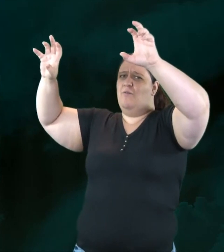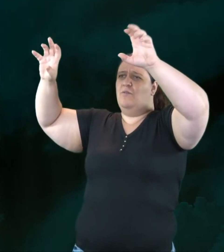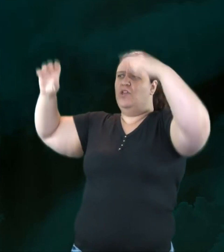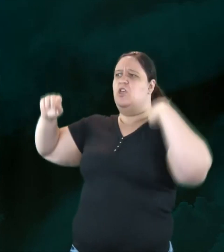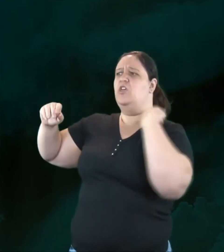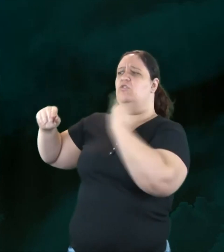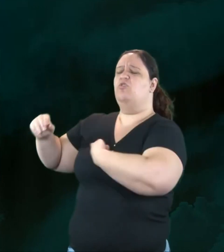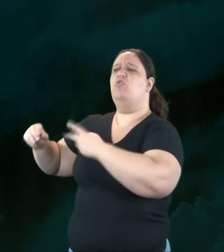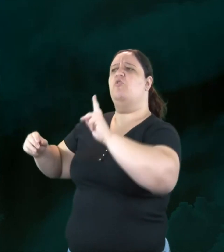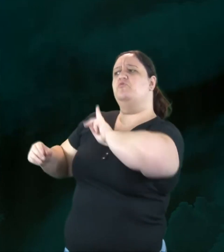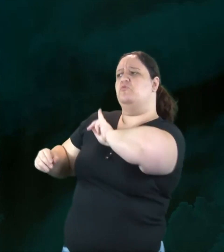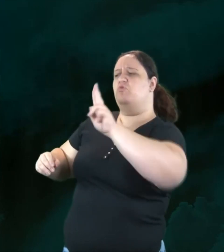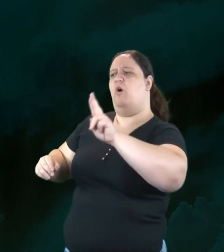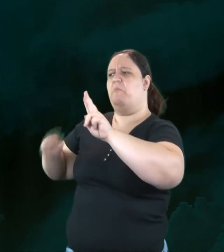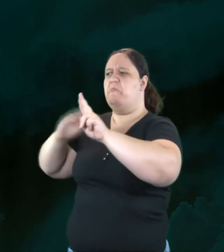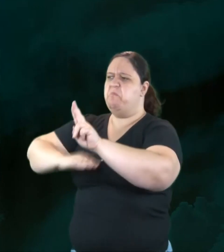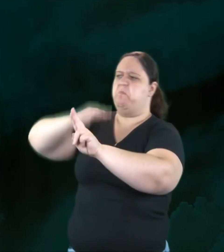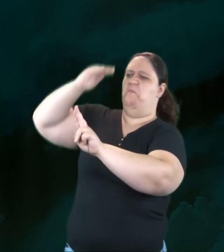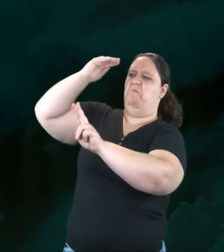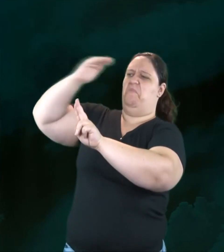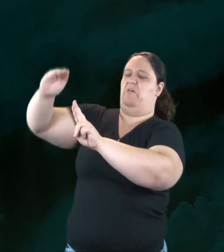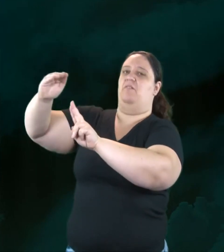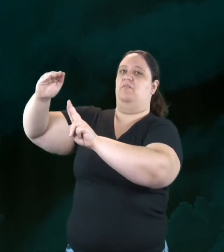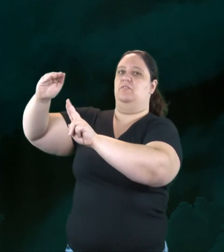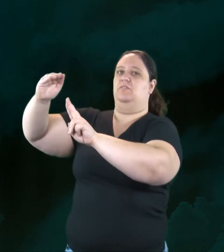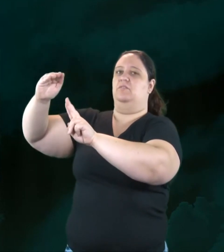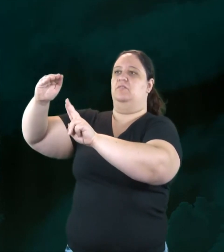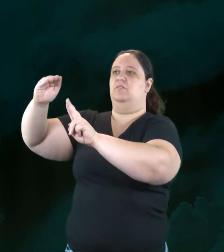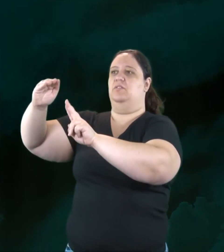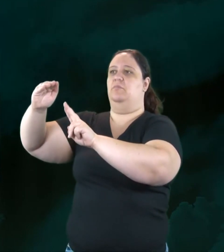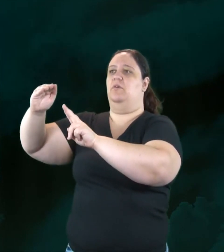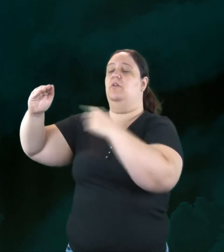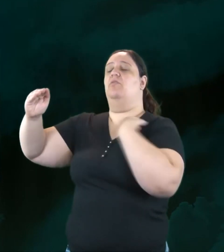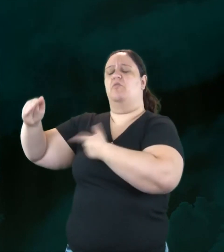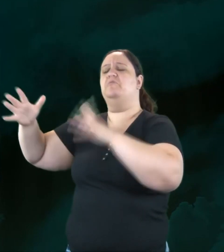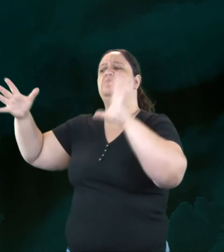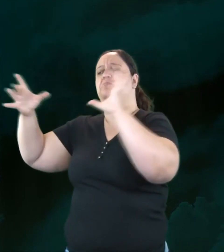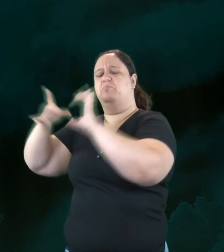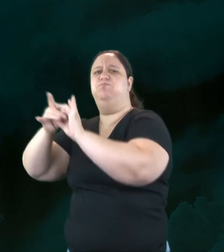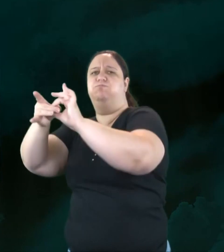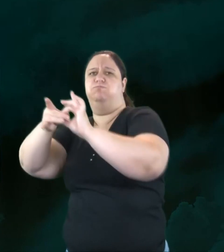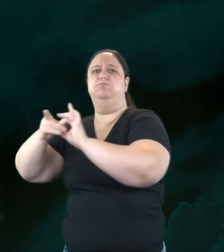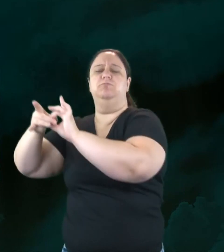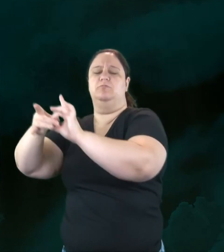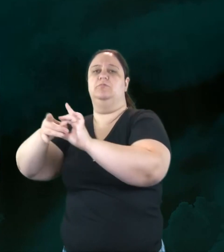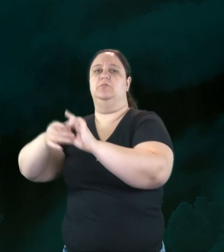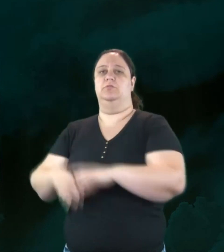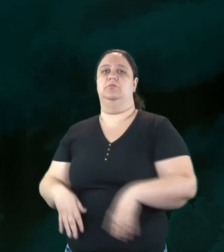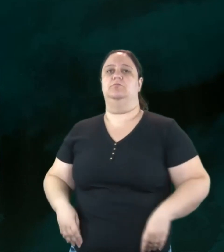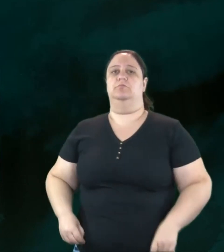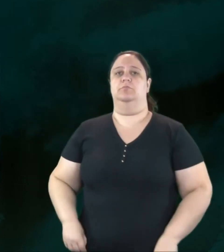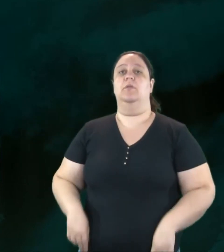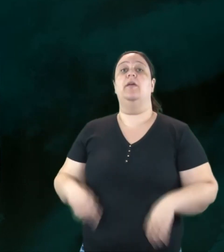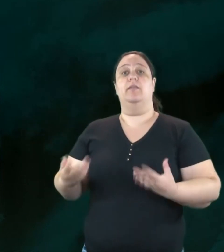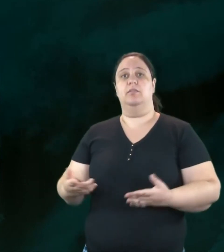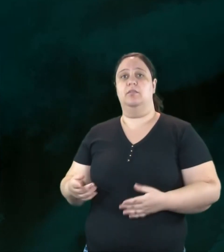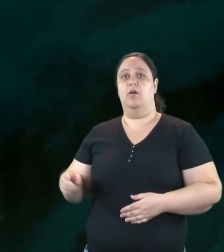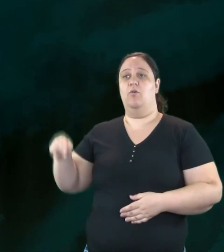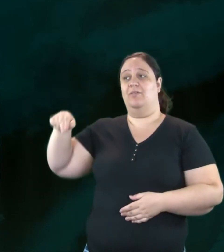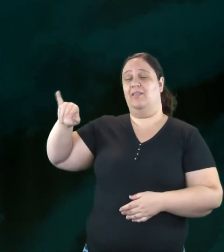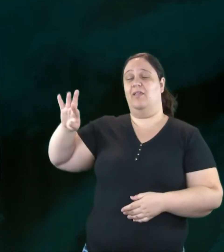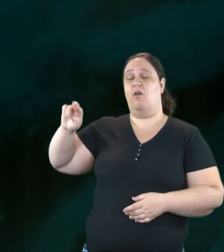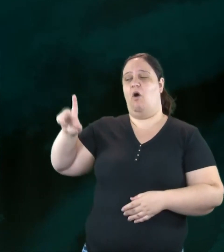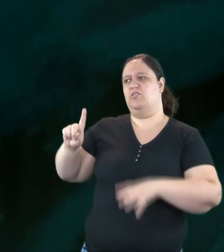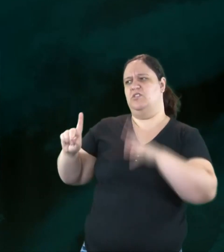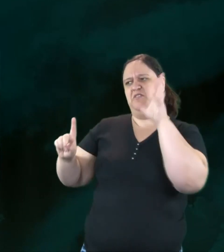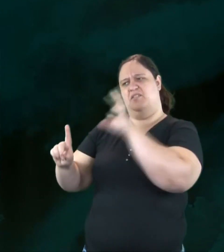o nosso nome, para que não sejamos espalhados por toda a terra. Nimrod, ele tinha